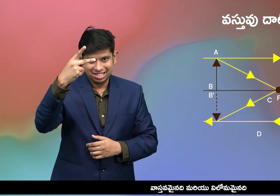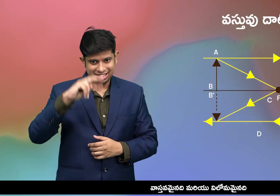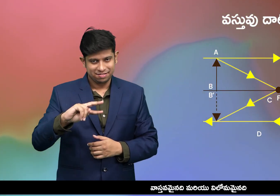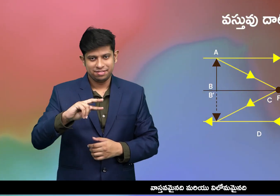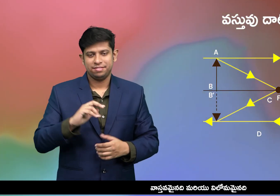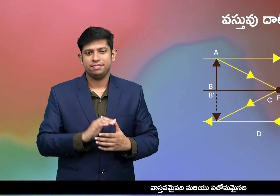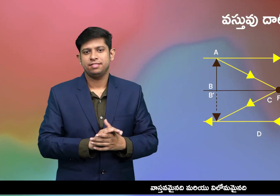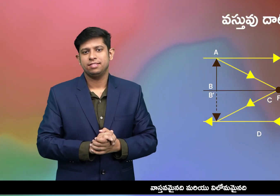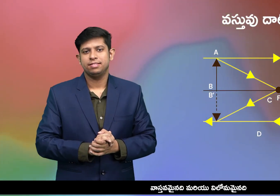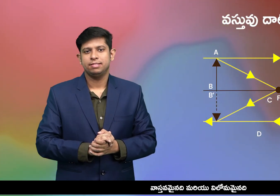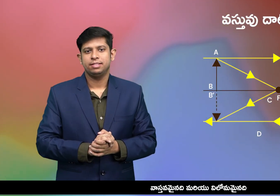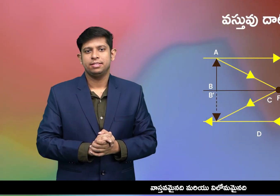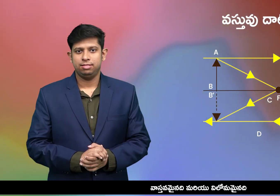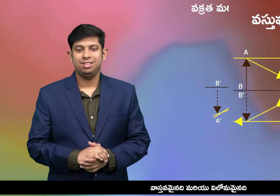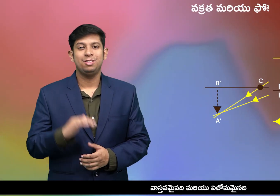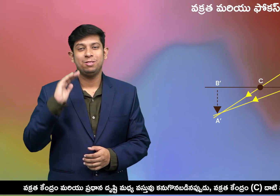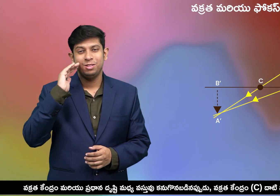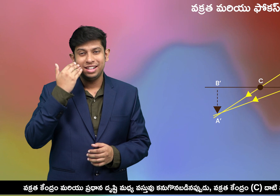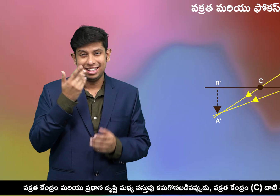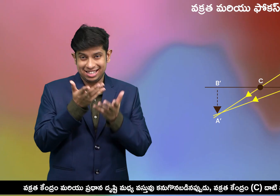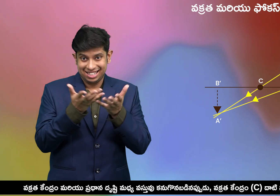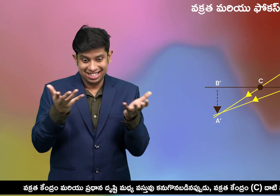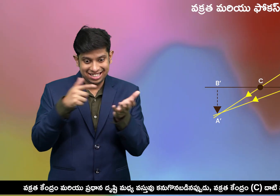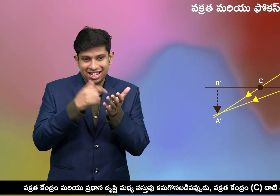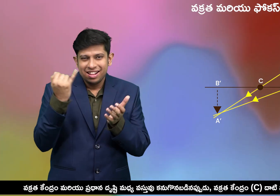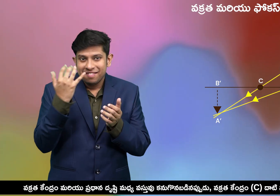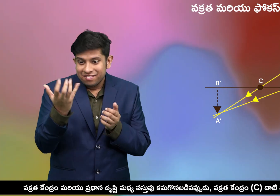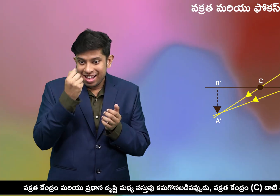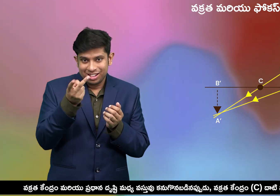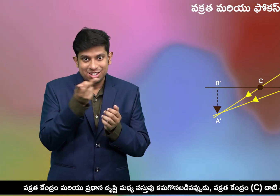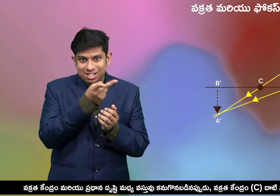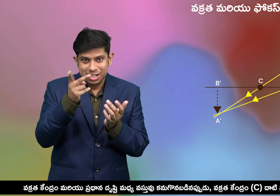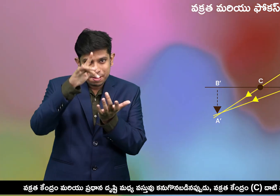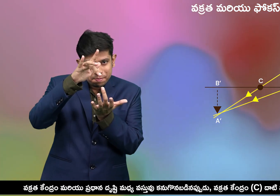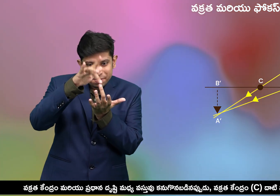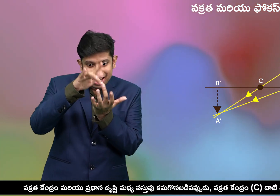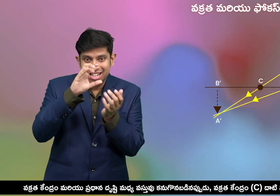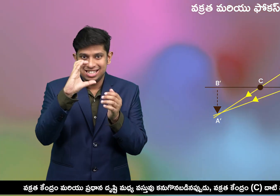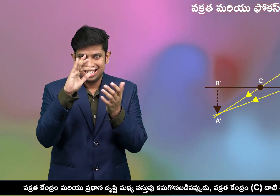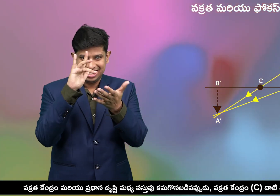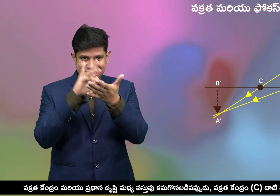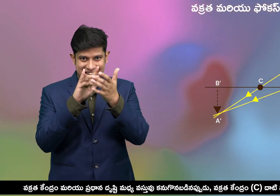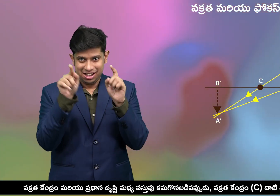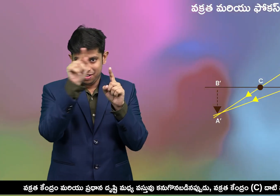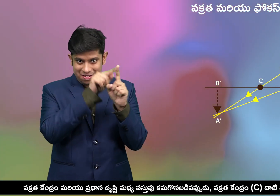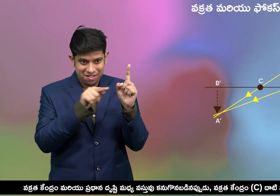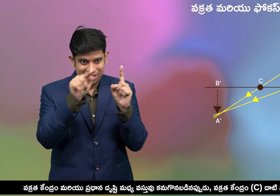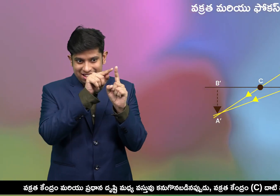వాస్తవమైనది మరియు విలోమమైనది. వక్రత కేంద్రం మరియు ప్రధాన దృష్టి మధ్య వస్తువు కనుగొన్నప్పుడు వక్రత కేంద్రం